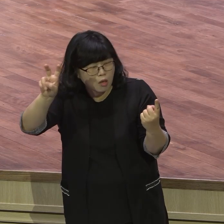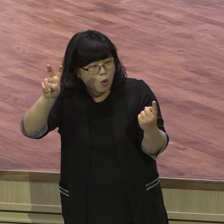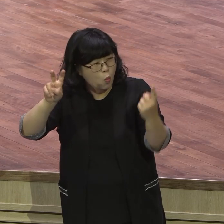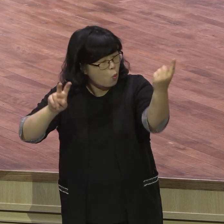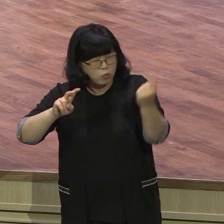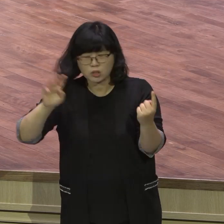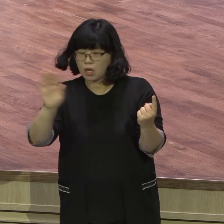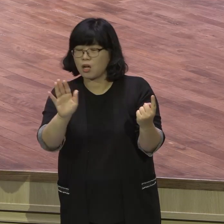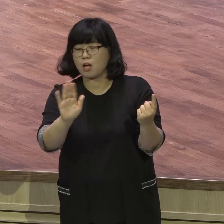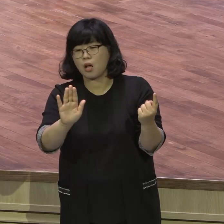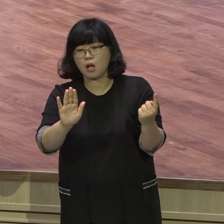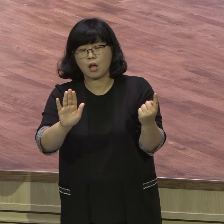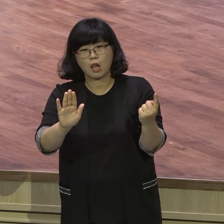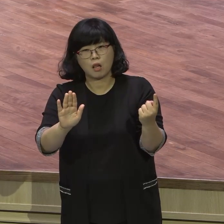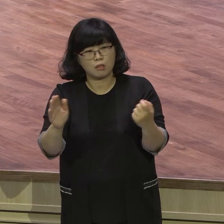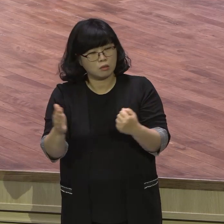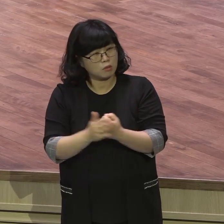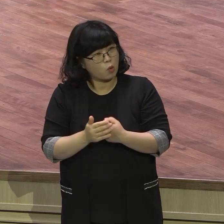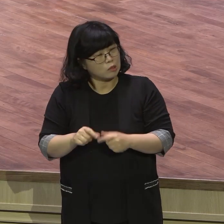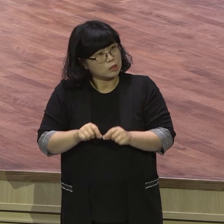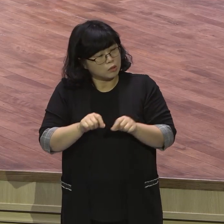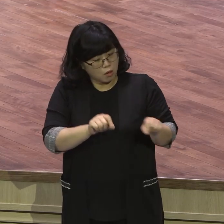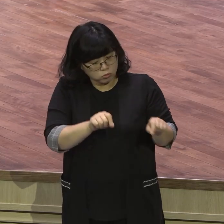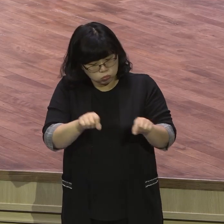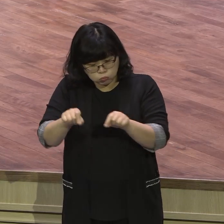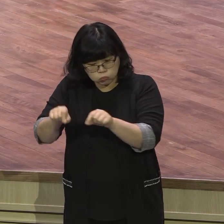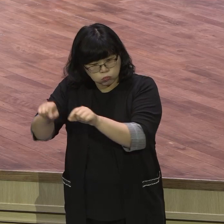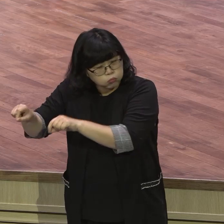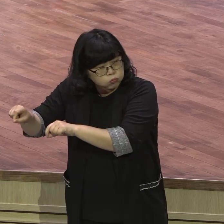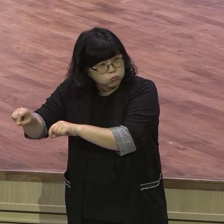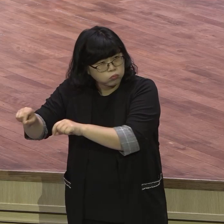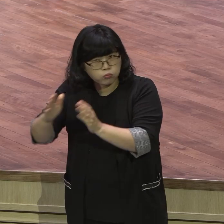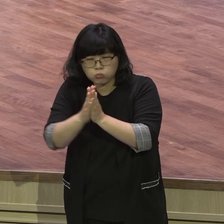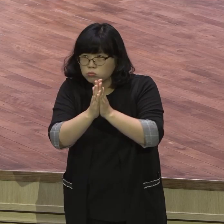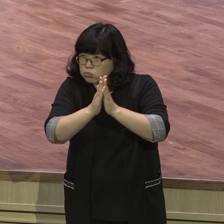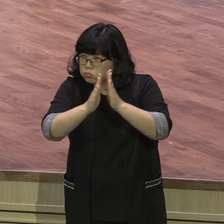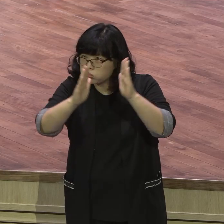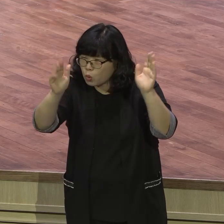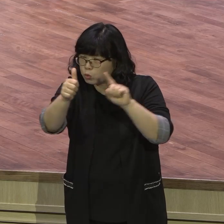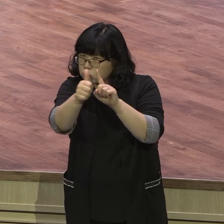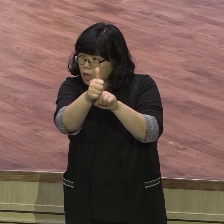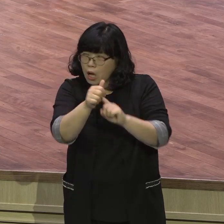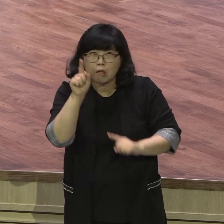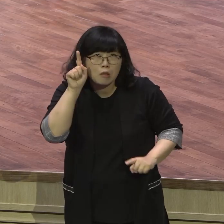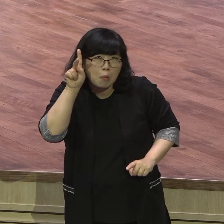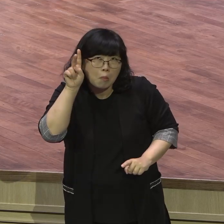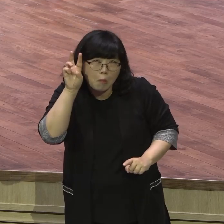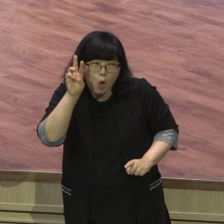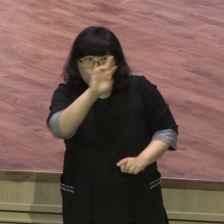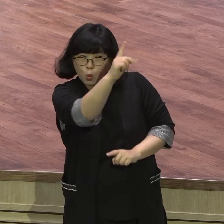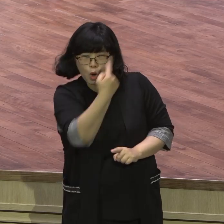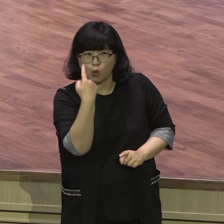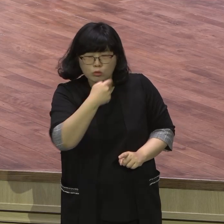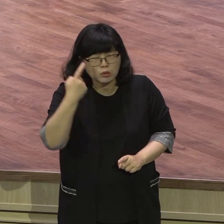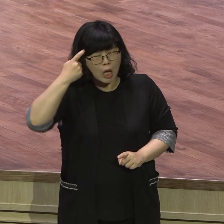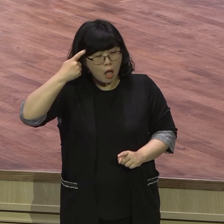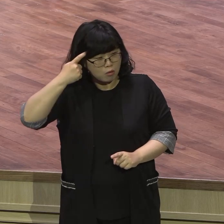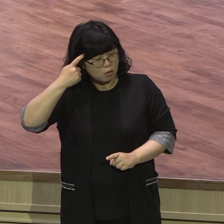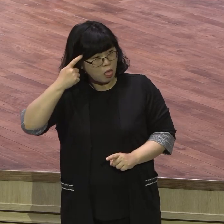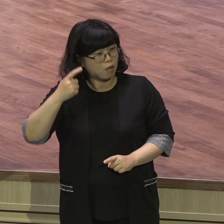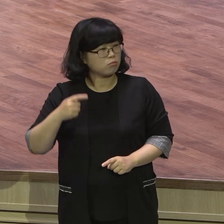그러니까 자꾸 길어져서 모세가 40일 있었거든요. 신해산에서 40일 머물러 있었는데